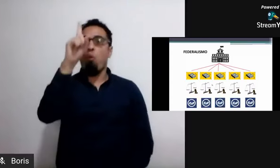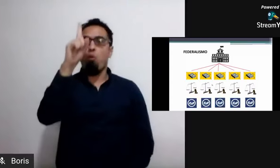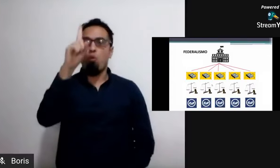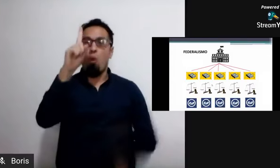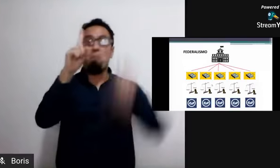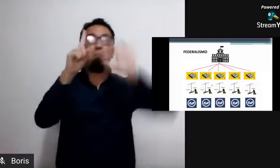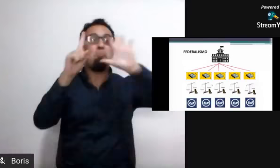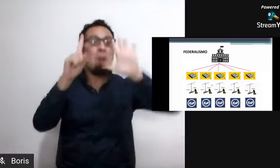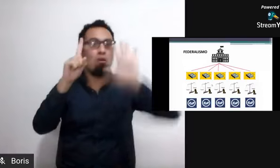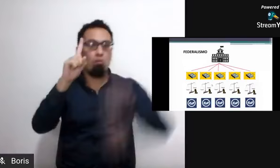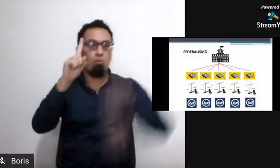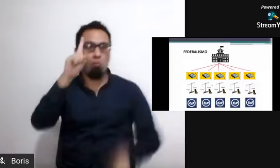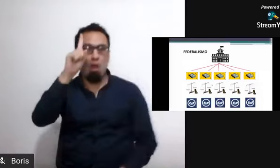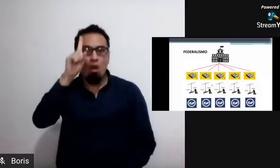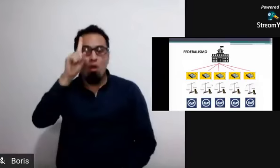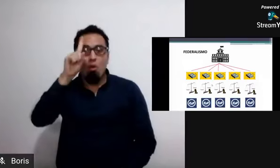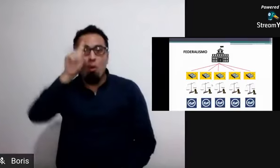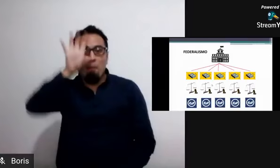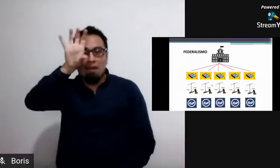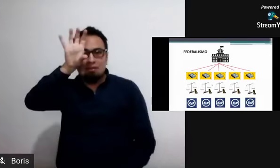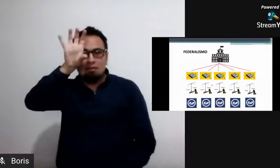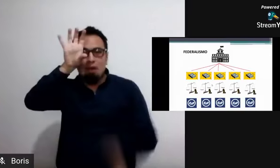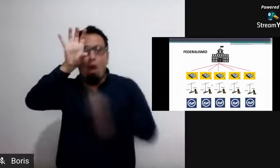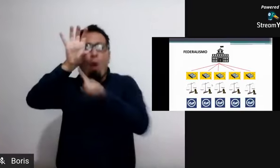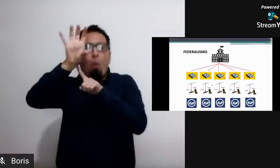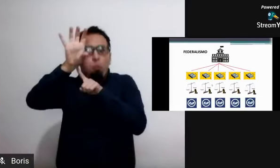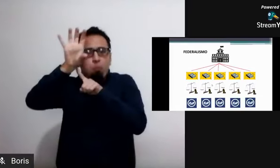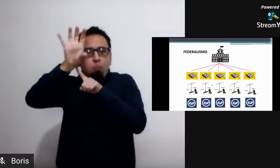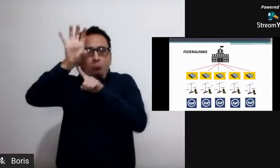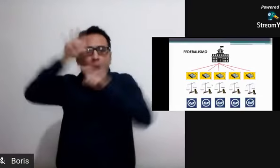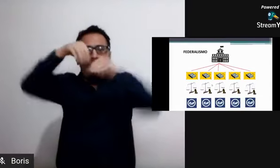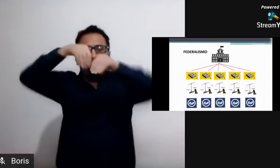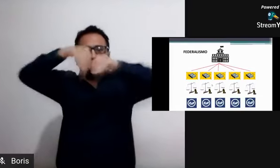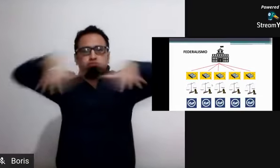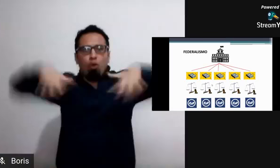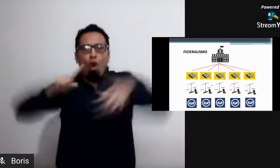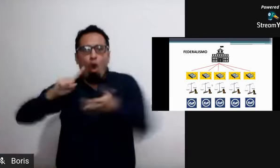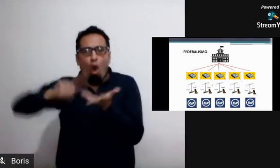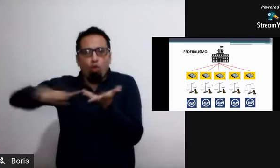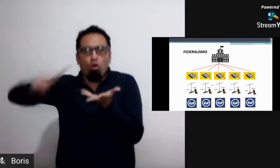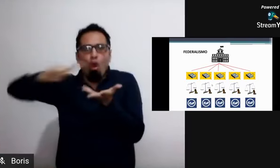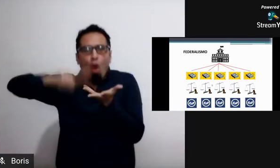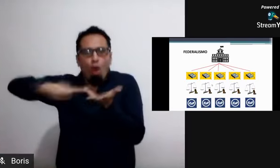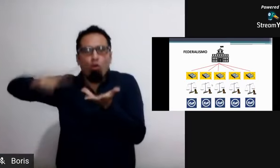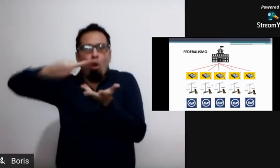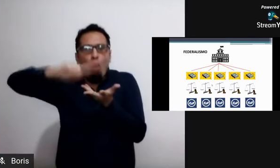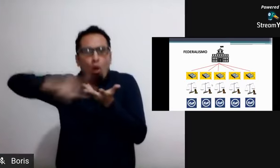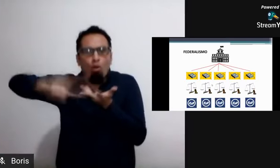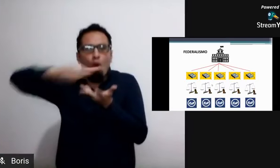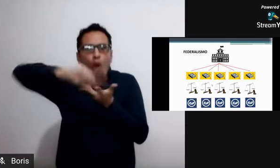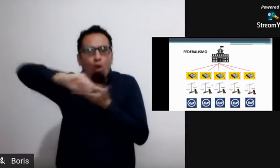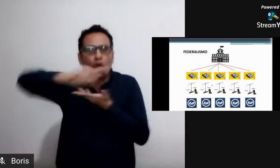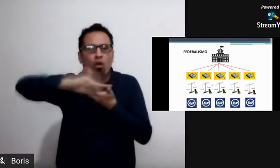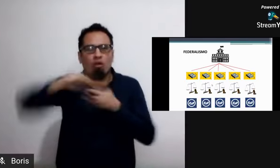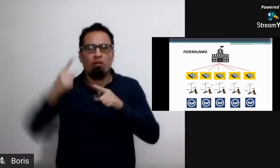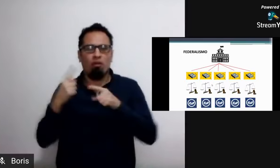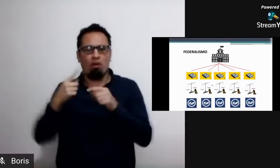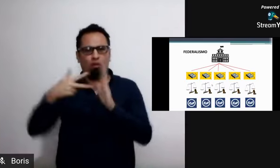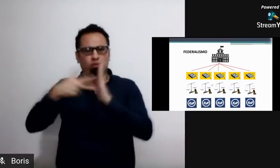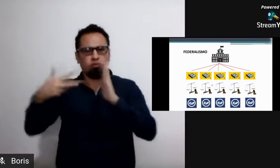a través de esta modalidad, si bien es cierto que hay una sola nación, una sola patria, un solo país,